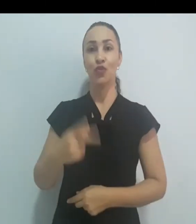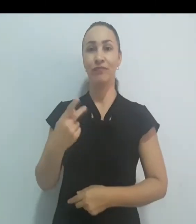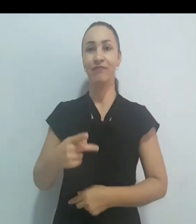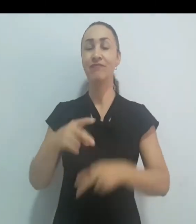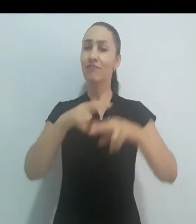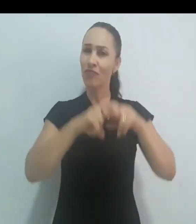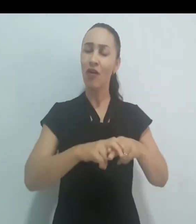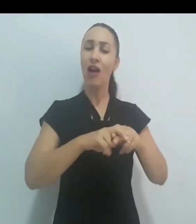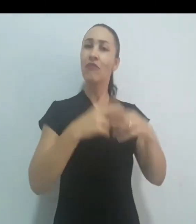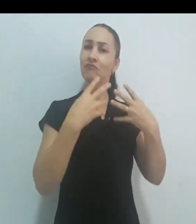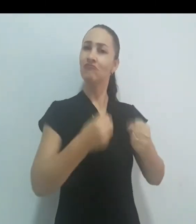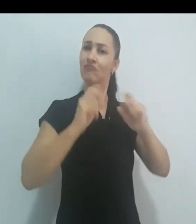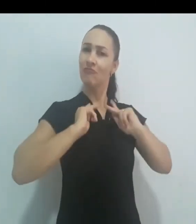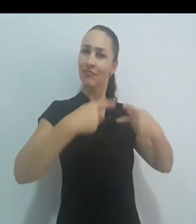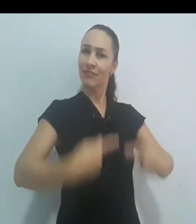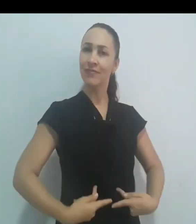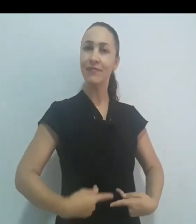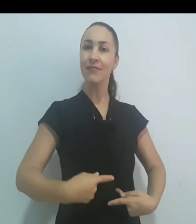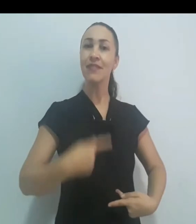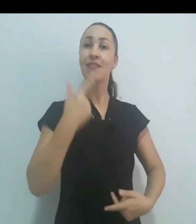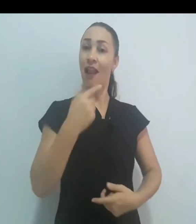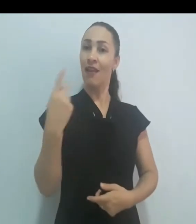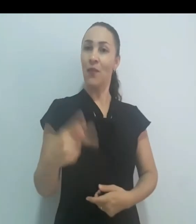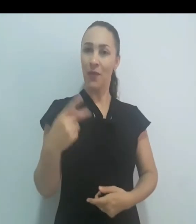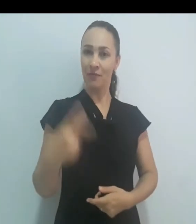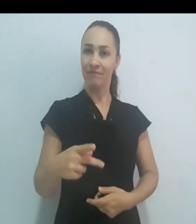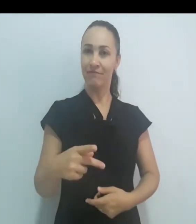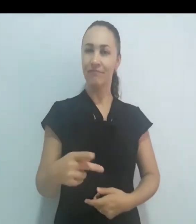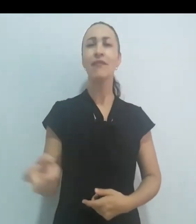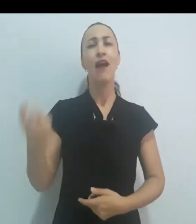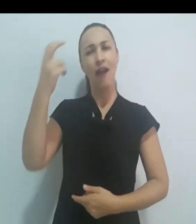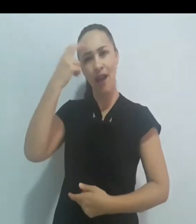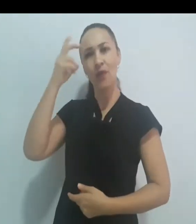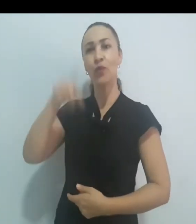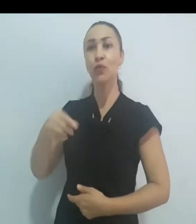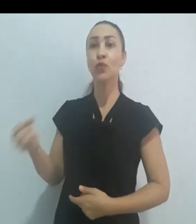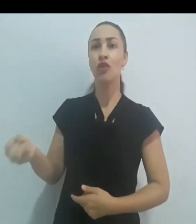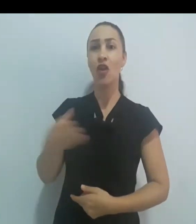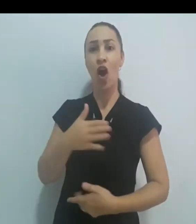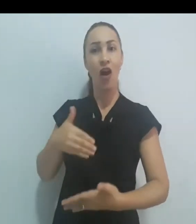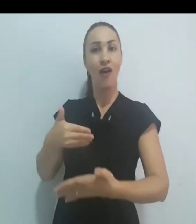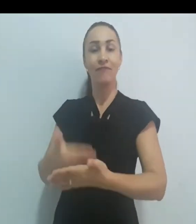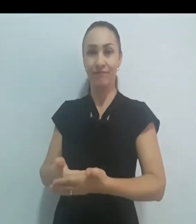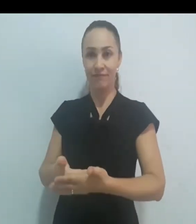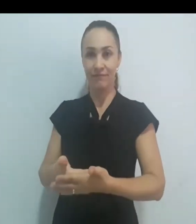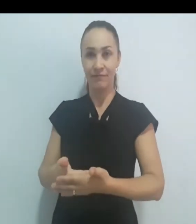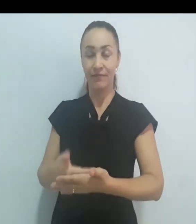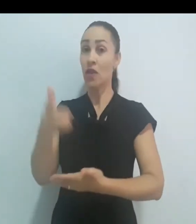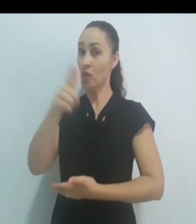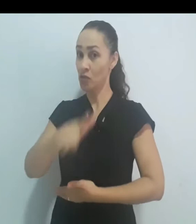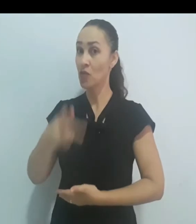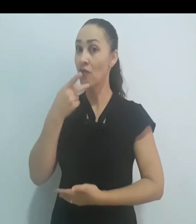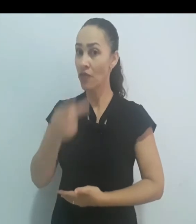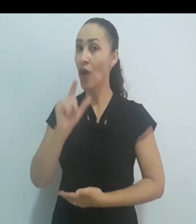a partir do reconhecimento da sua língua, né? Portanto, é uma cultura muito nova. Eu repito,